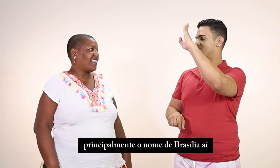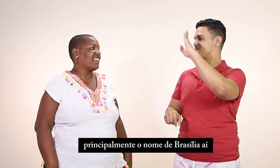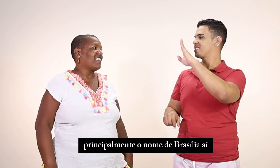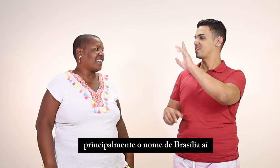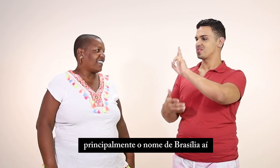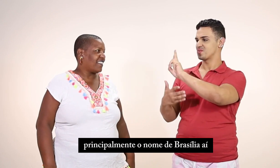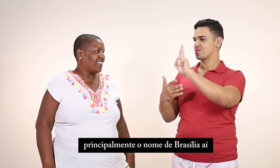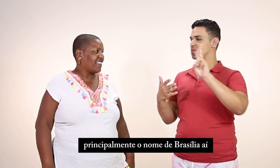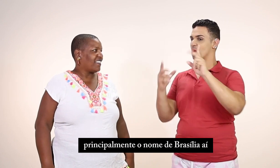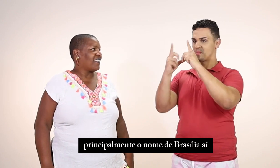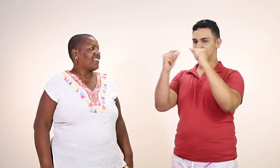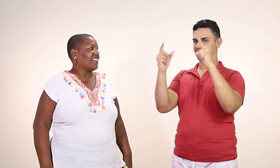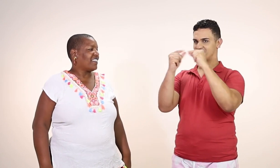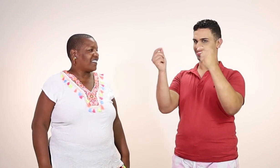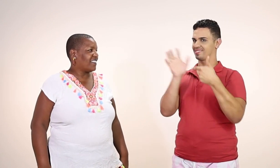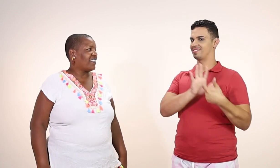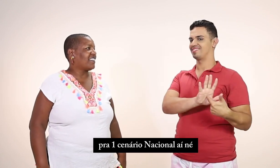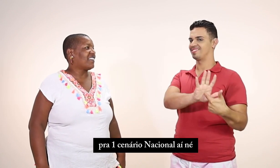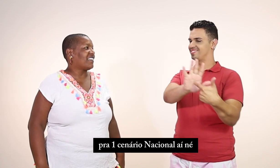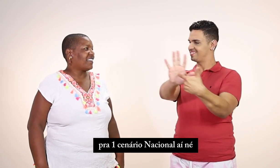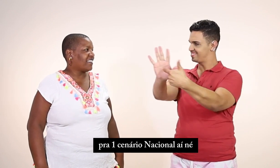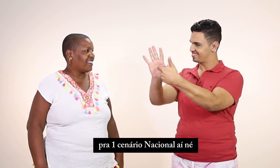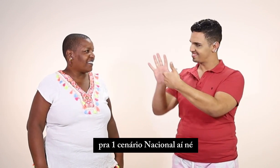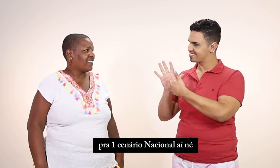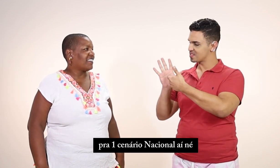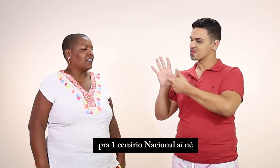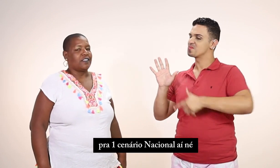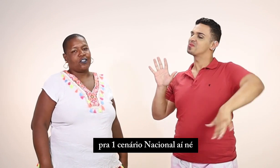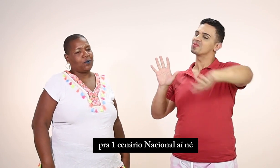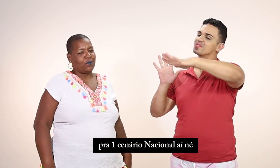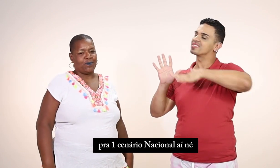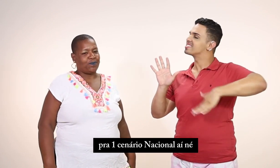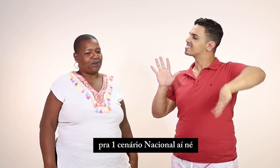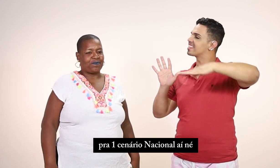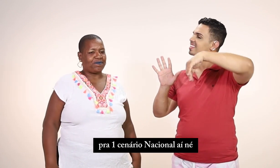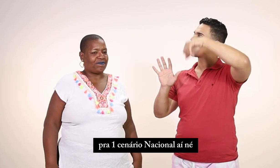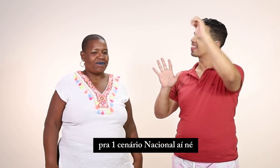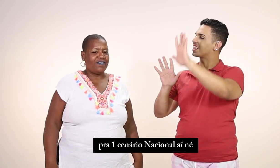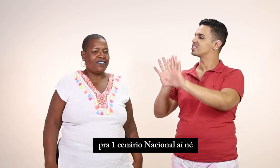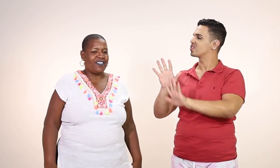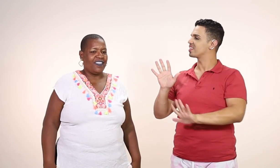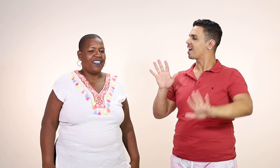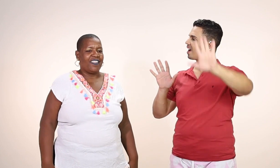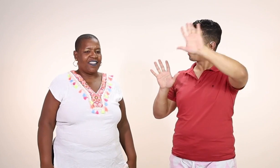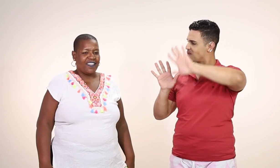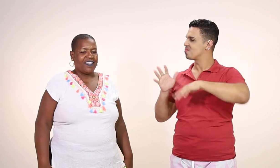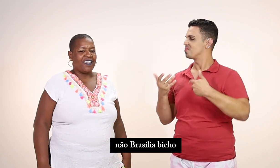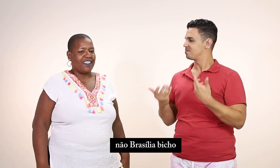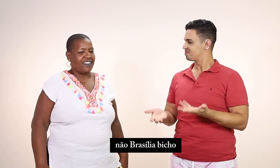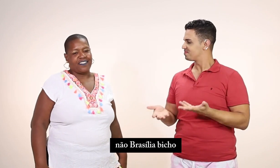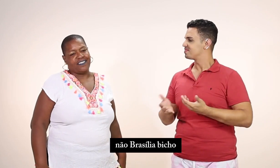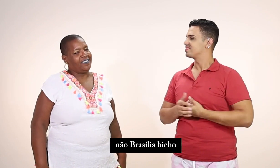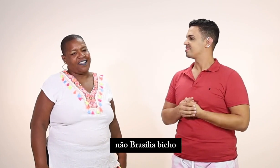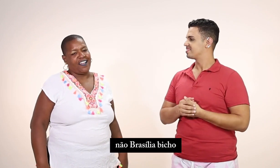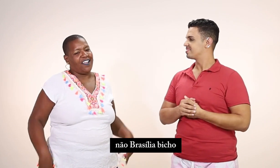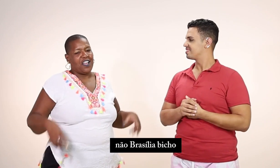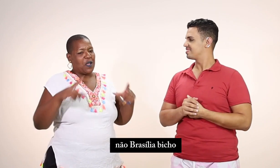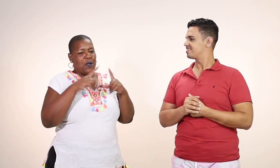de Brasília aí para um Não, cara, cenário Brasília é nacional forte, aí, né, né? velho? Não, Brasília, bicho,